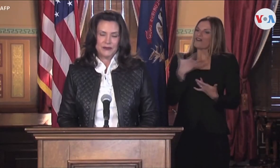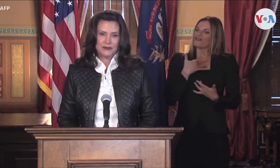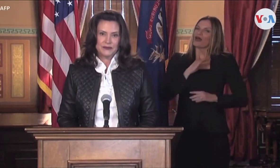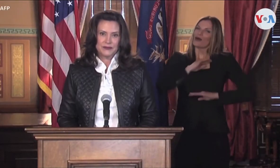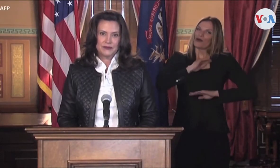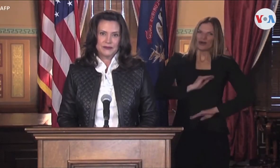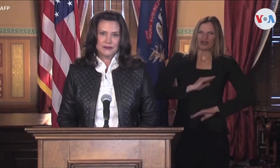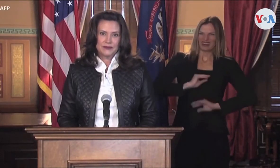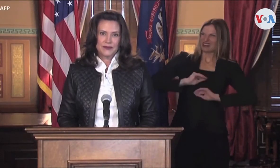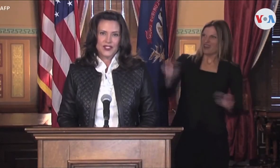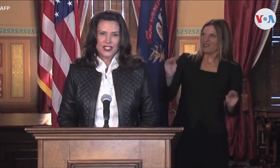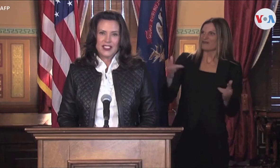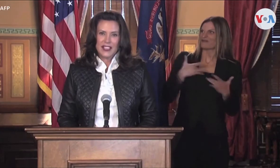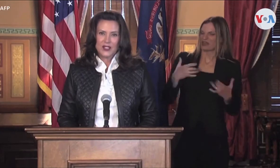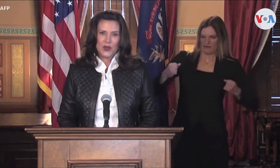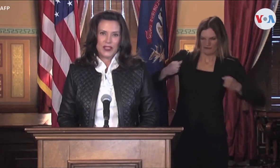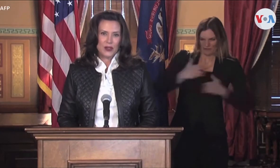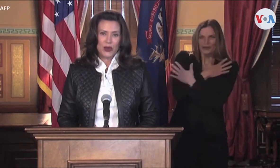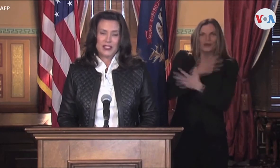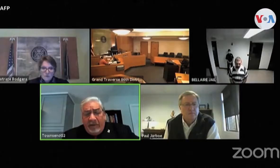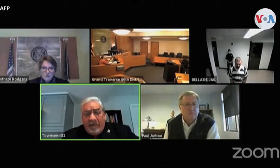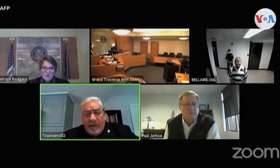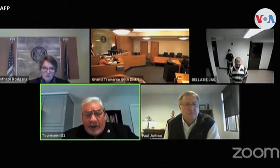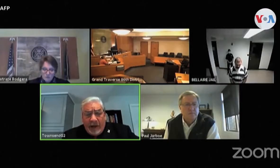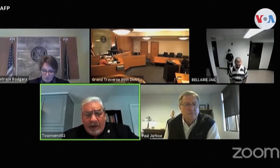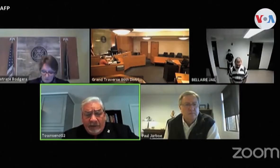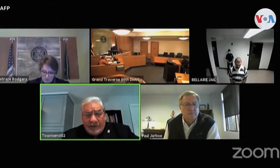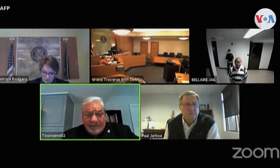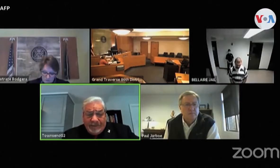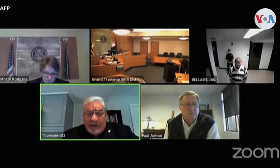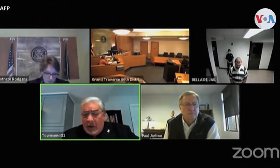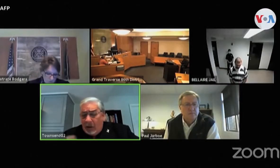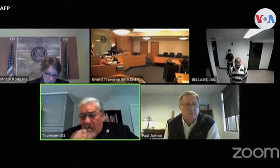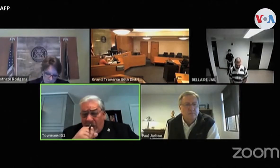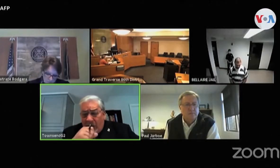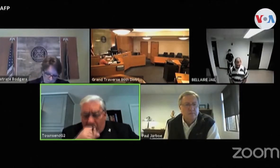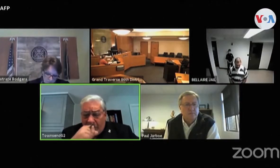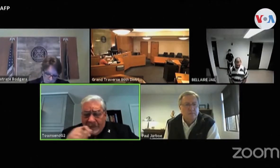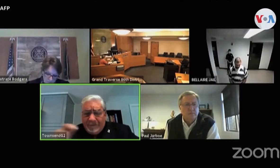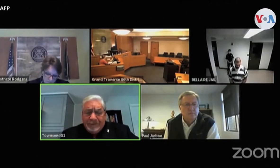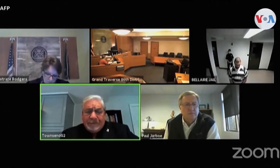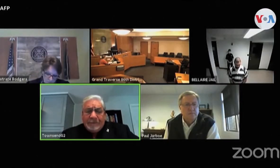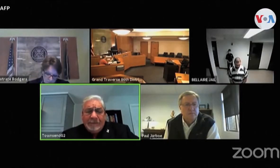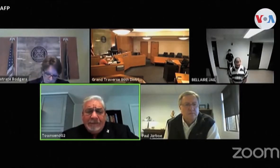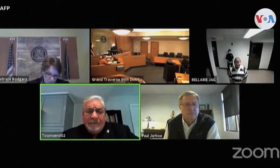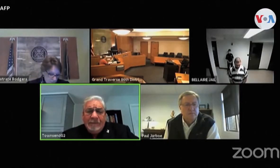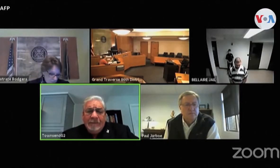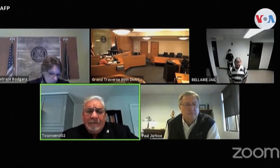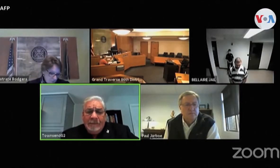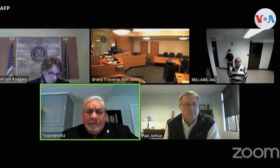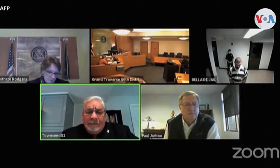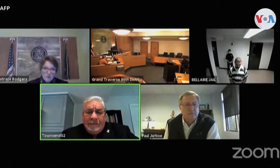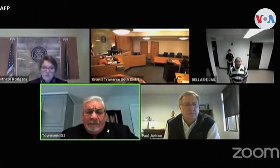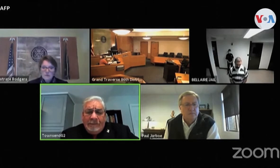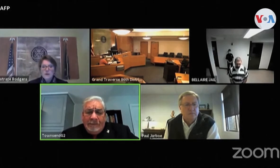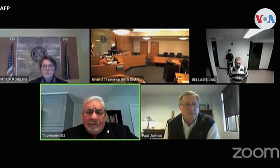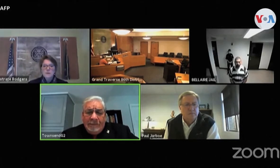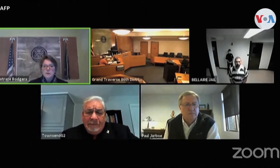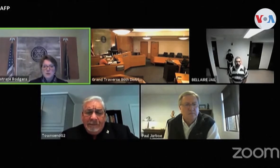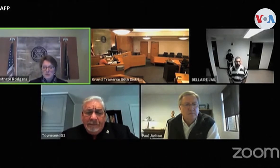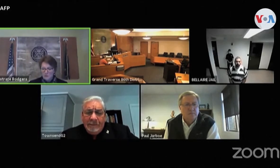demócrata gretchen whitman esta operación dio con la captura de 13 personas entre ellos individuos integrantes de la milicia